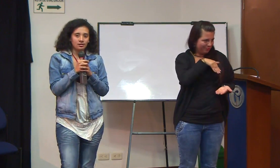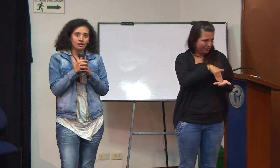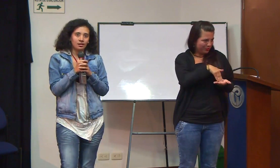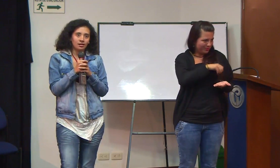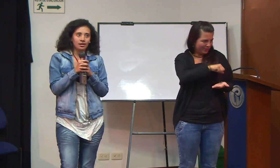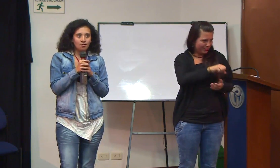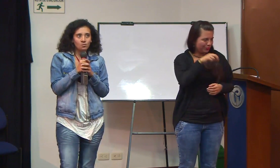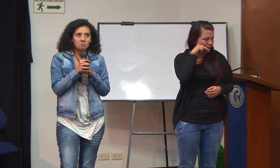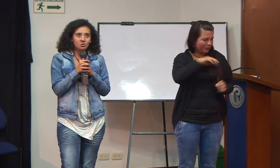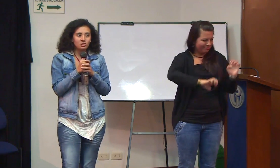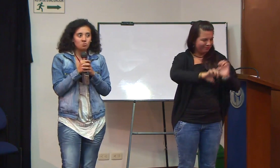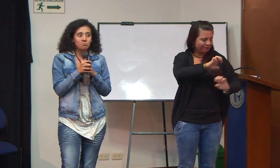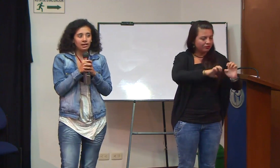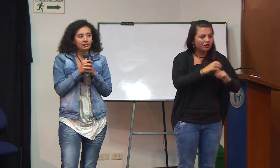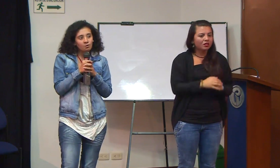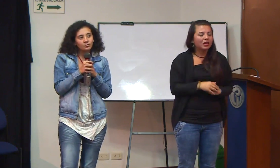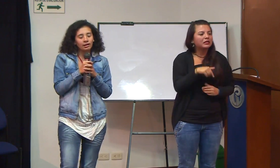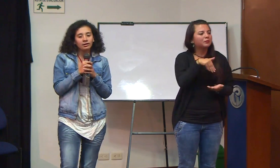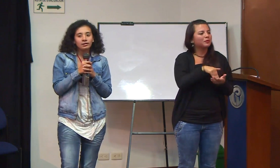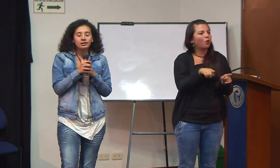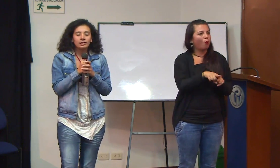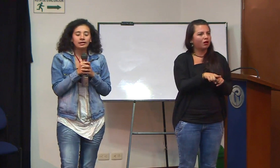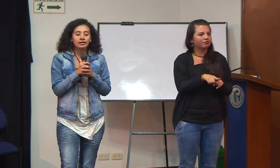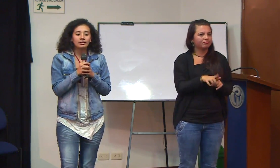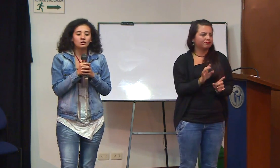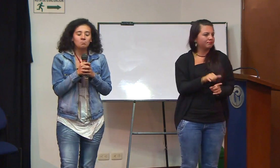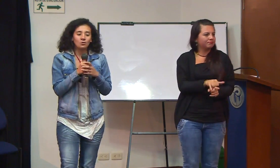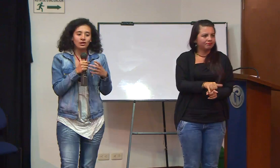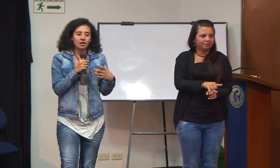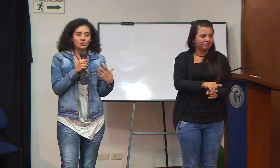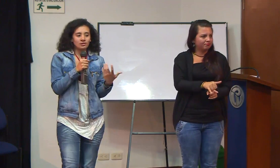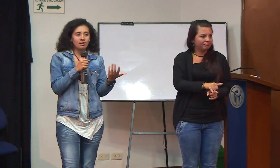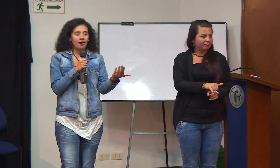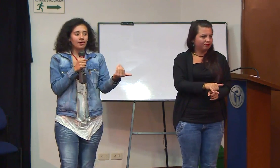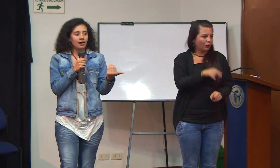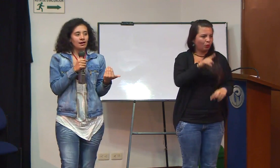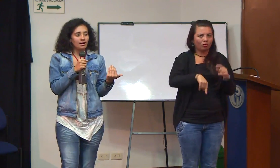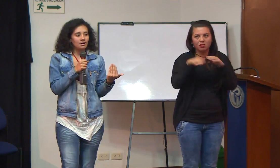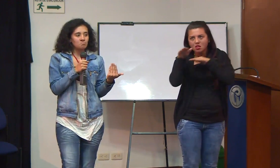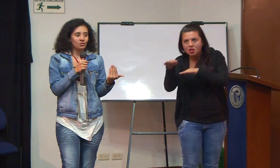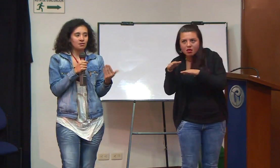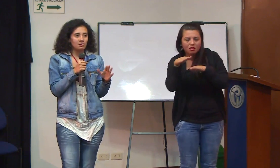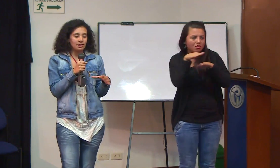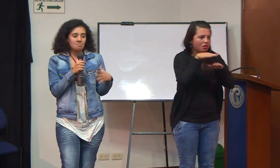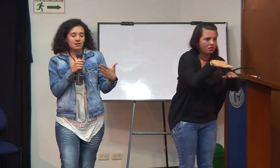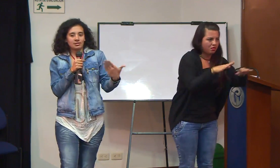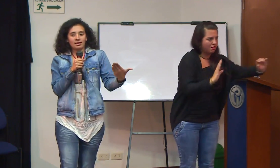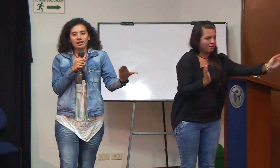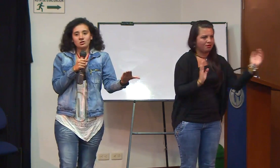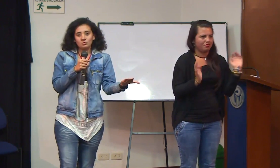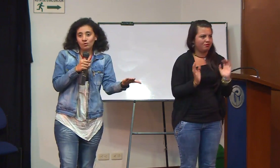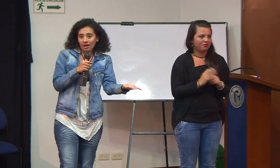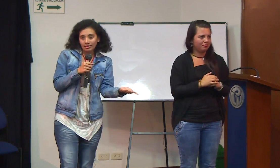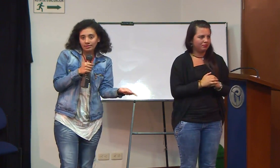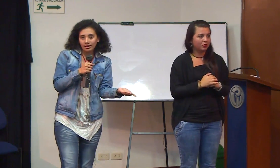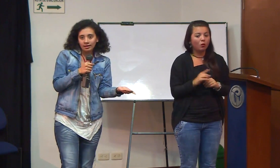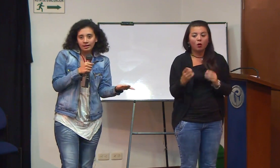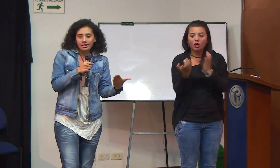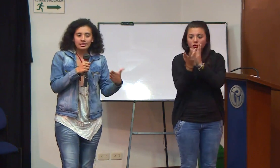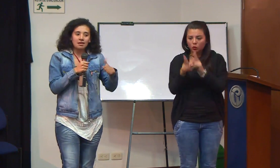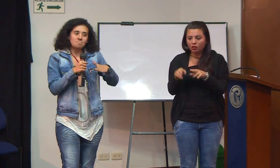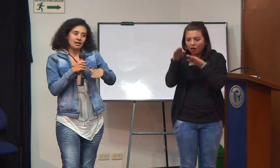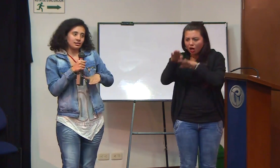es una posición más neutra, no podía yo entrar a ponerme ni de parte del